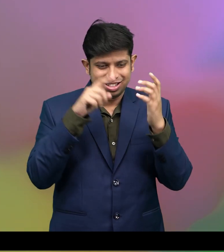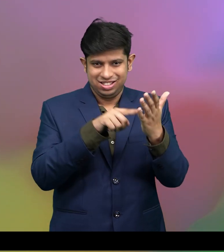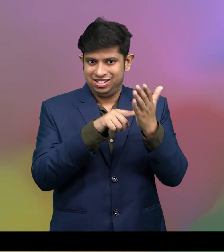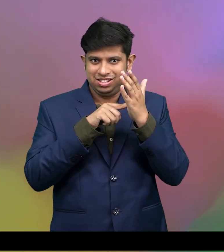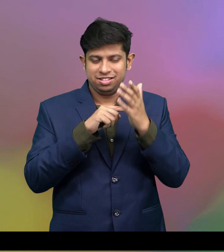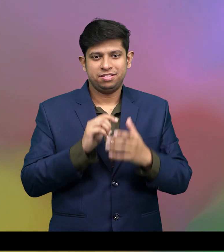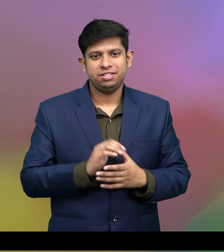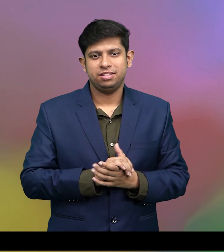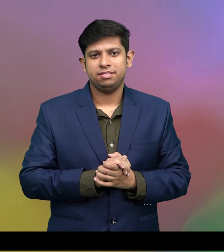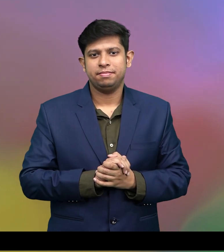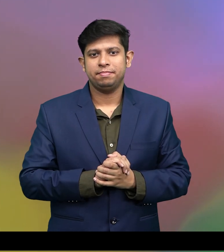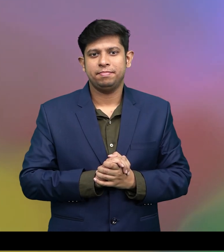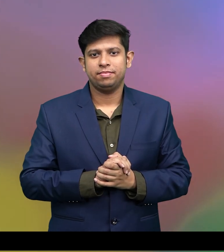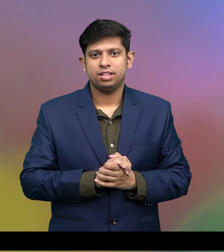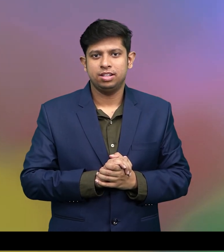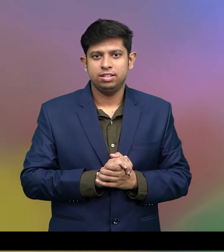प्रतिमा Properties of the image.